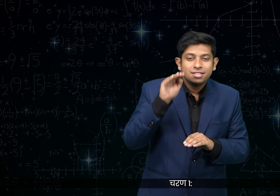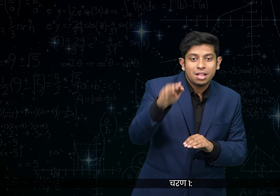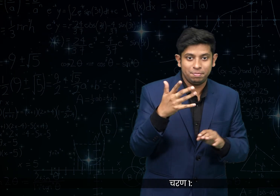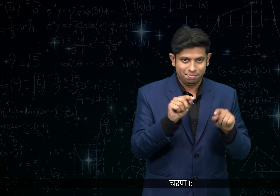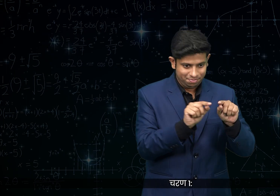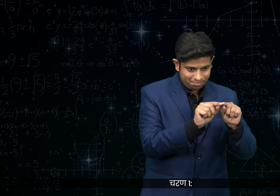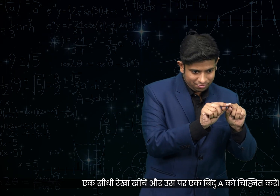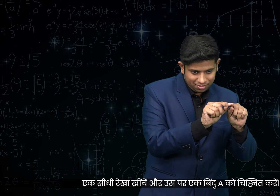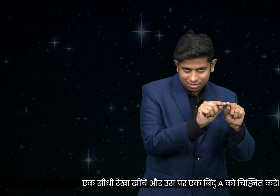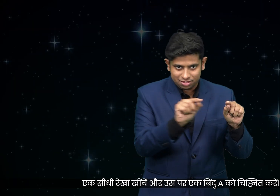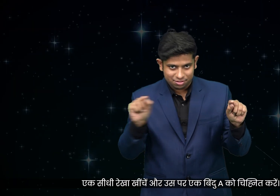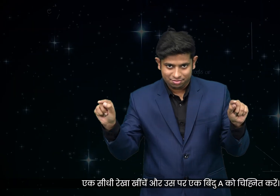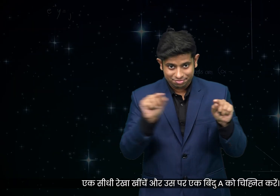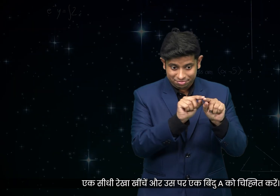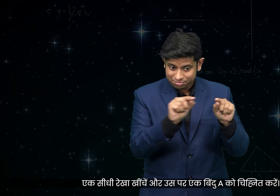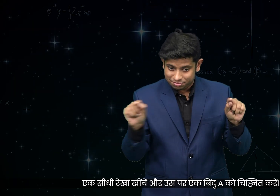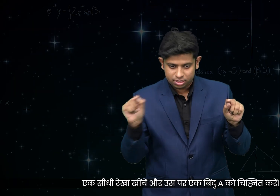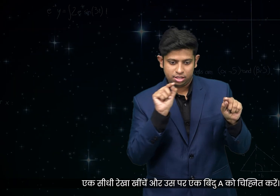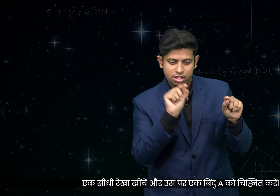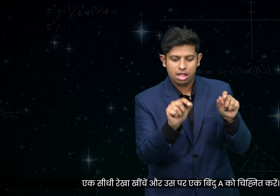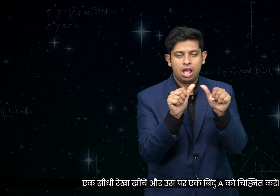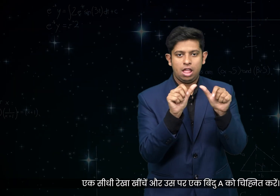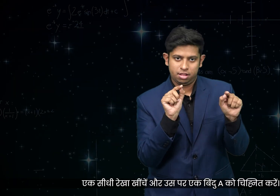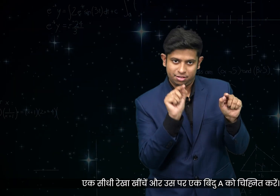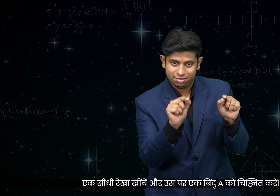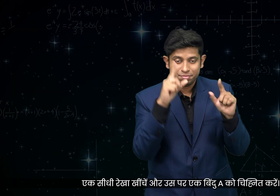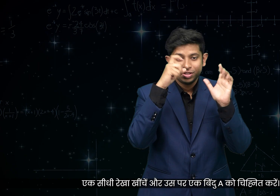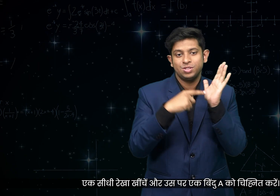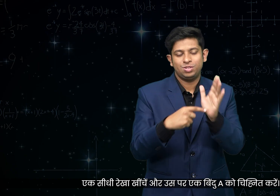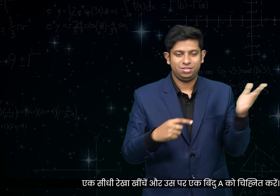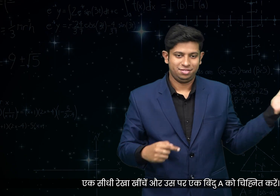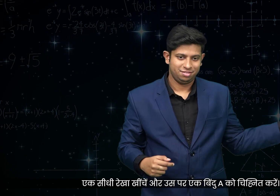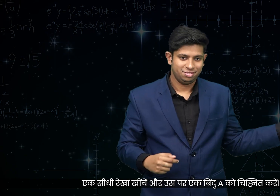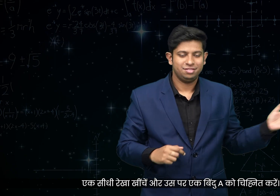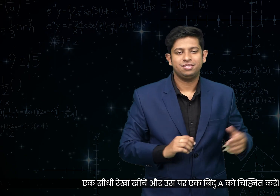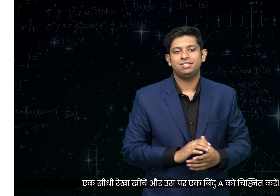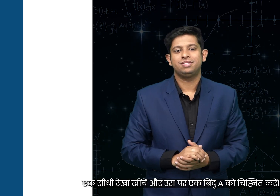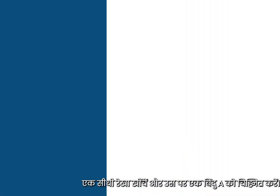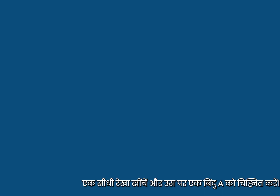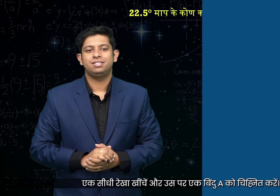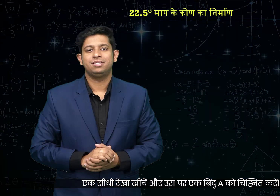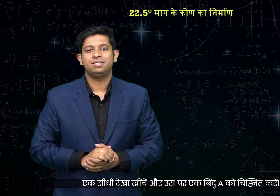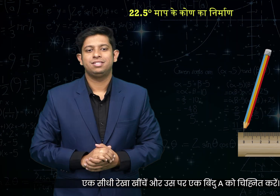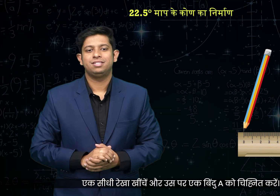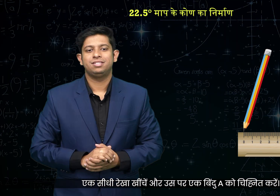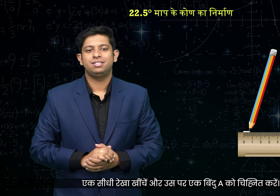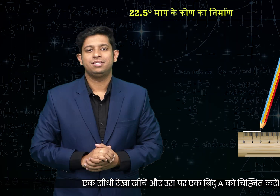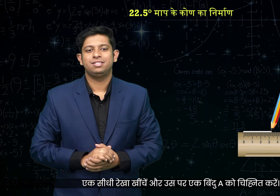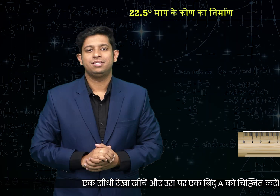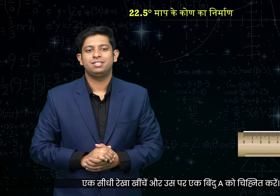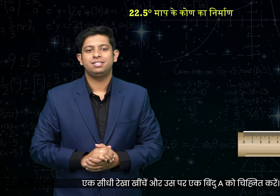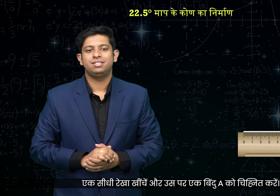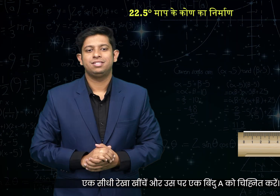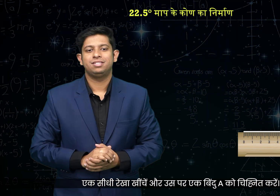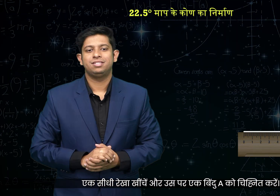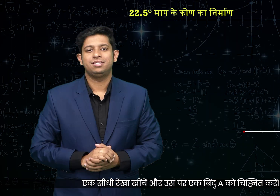चरण 1, एक सीधी रेखा खींचे और उस पर एक बिंदु A को